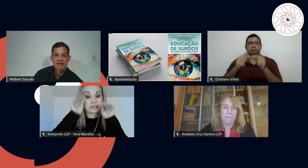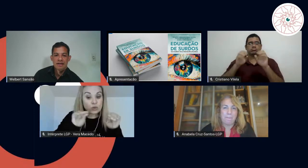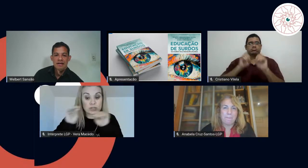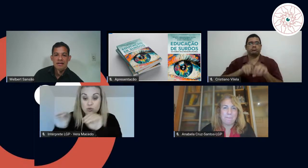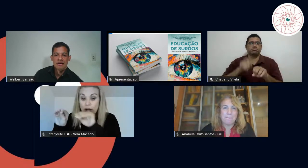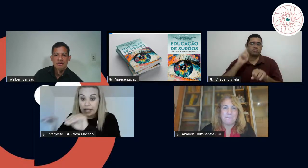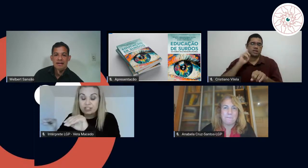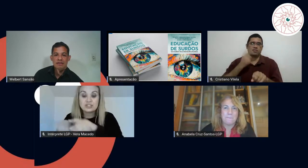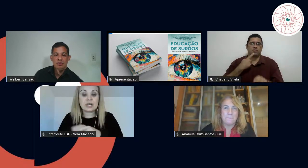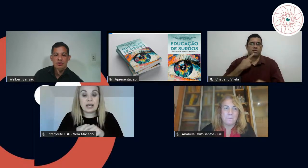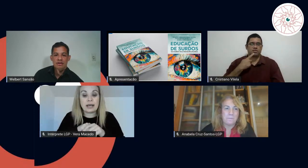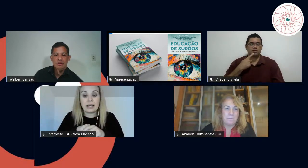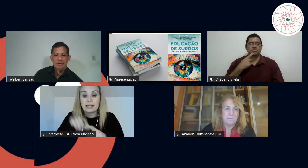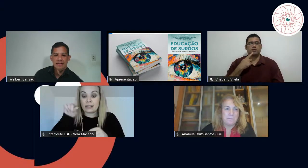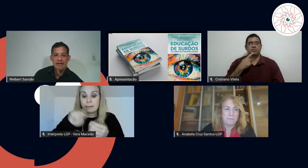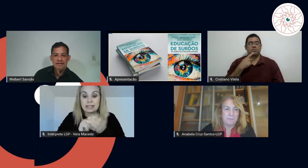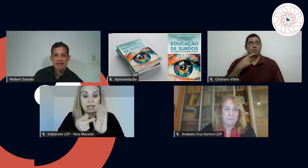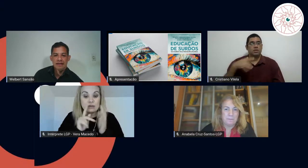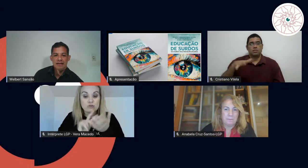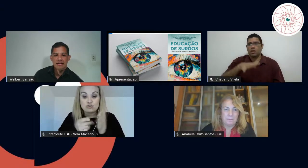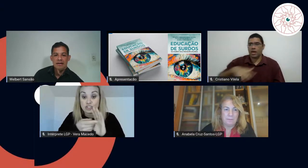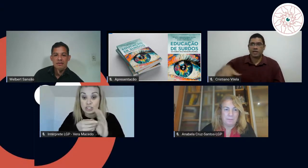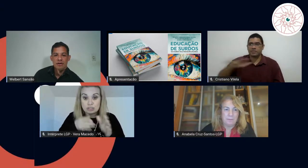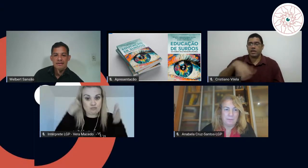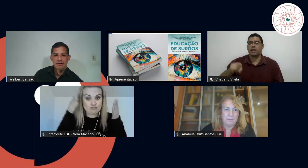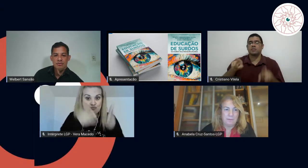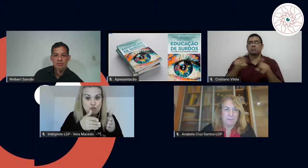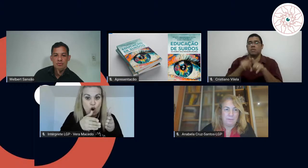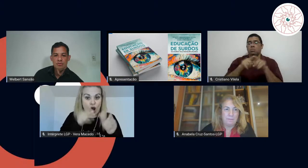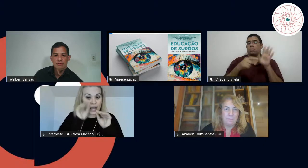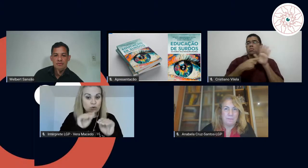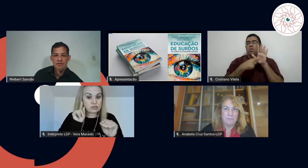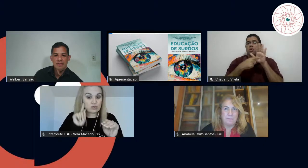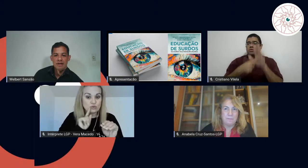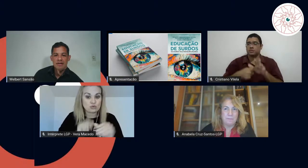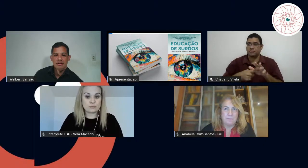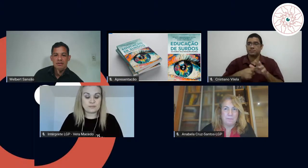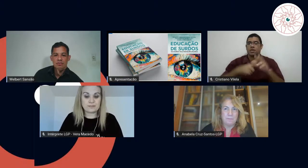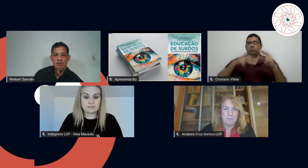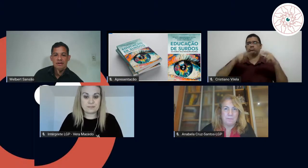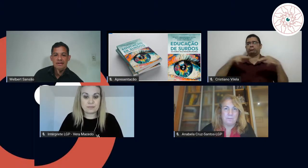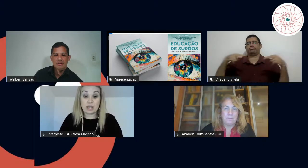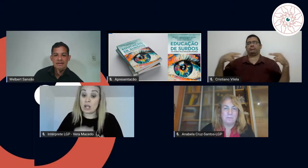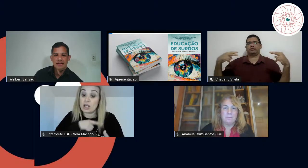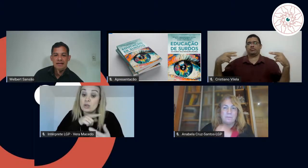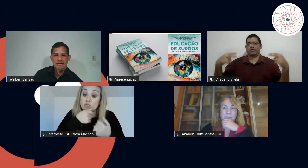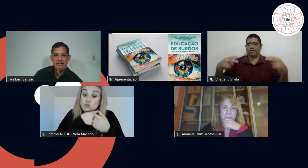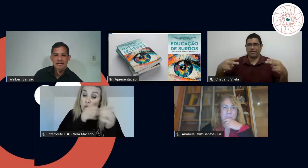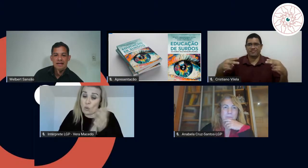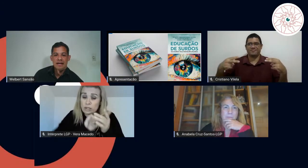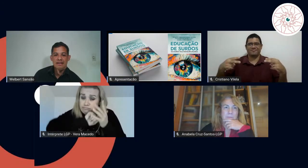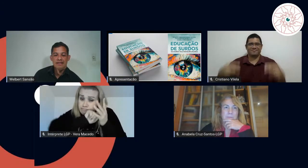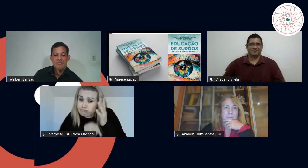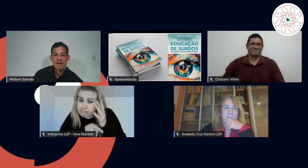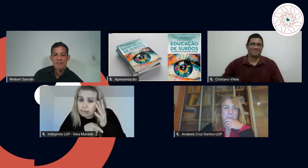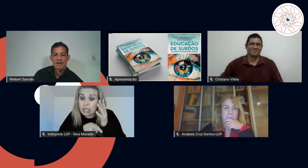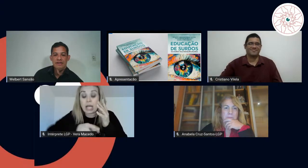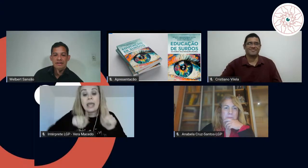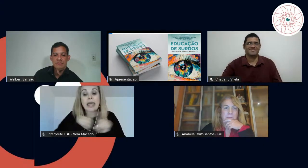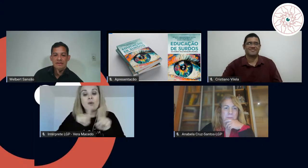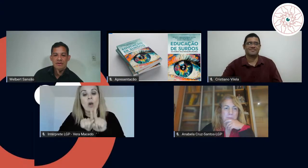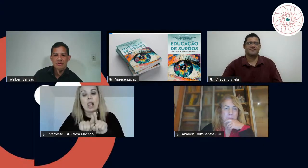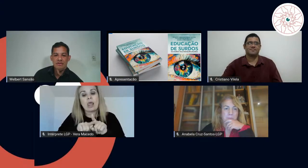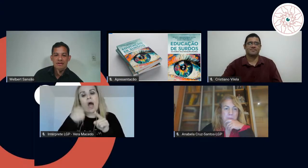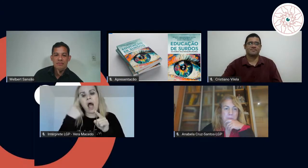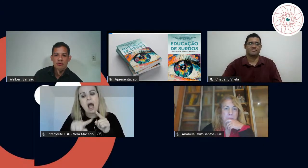educacionais e tecnologias aplicadas à educação de estudos. Então, todas essas áreas elas